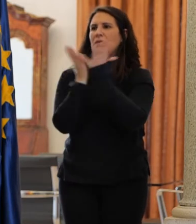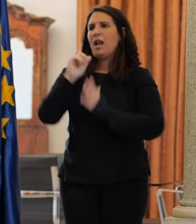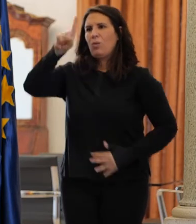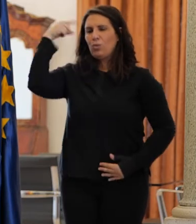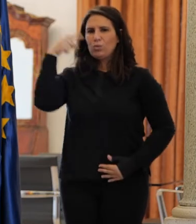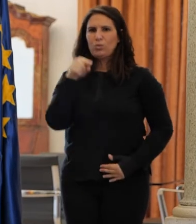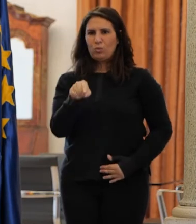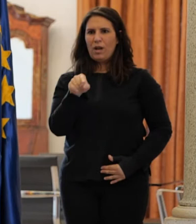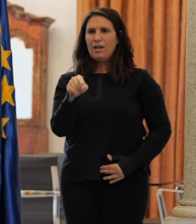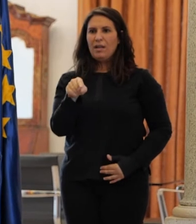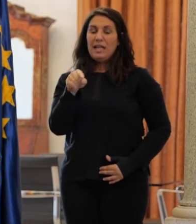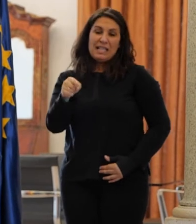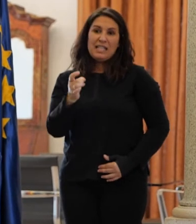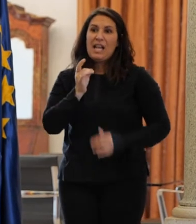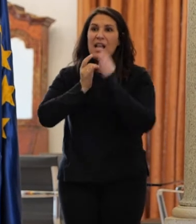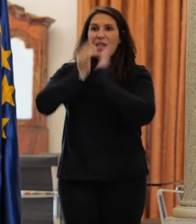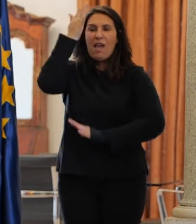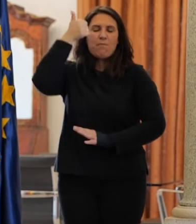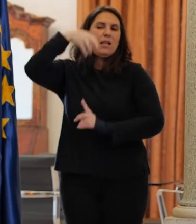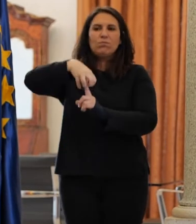ahí está la idea fuerza, digamos, última